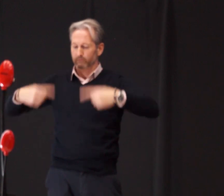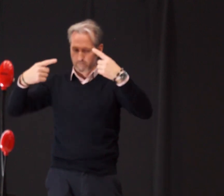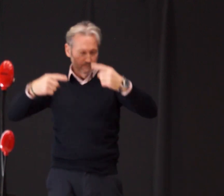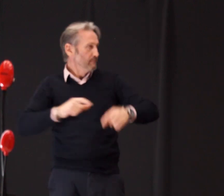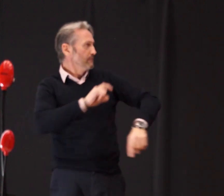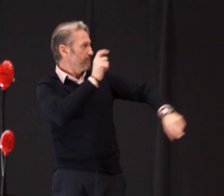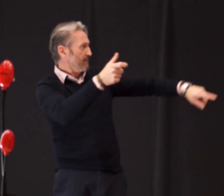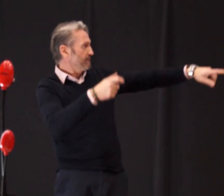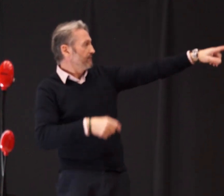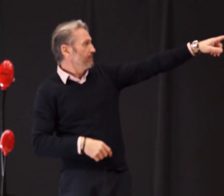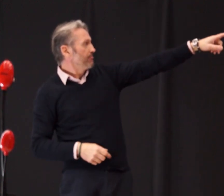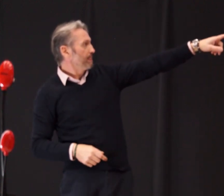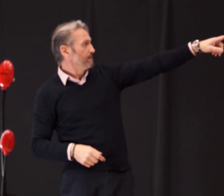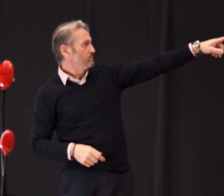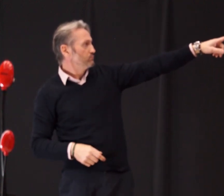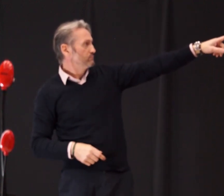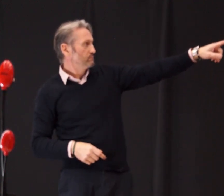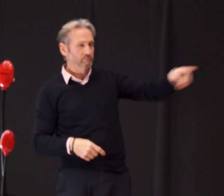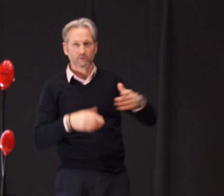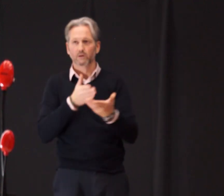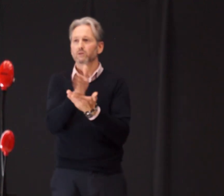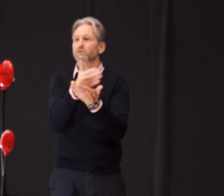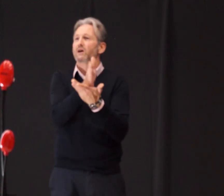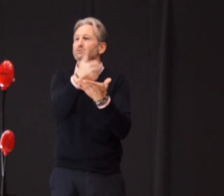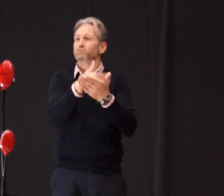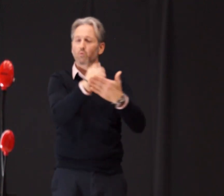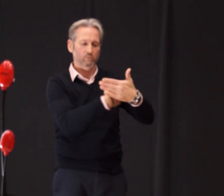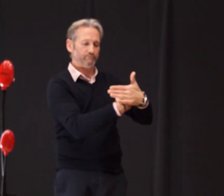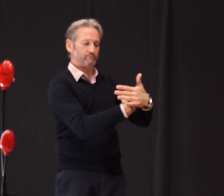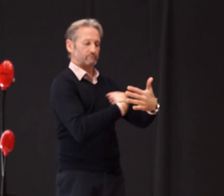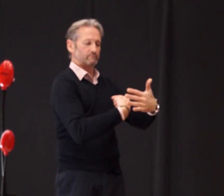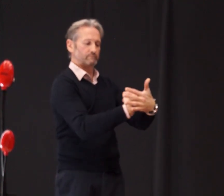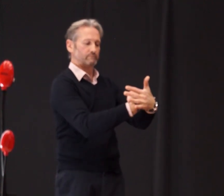Ce signe-là pour le mouvement. Ce signe-là pour l'orientation.